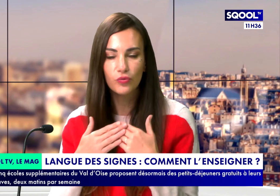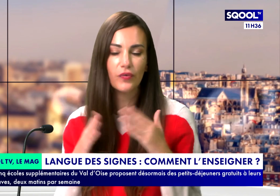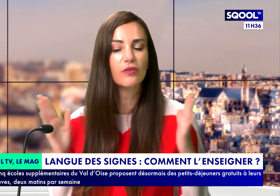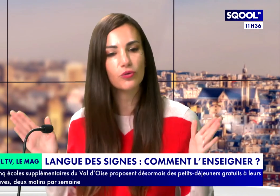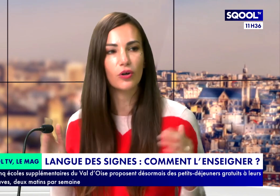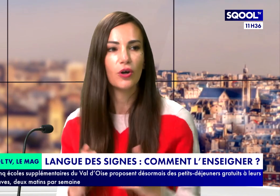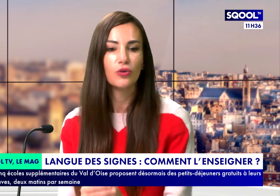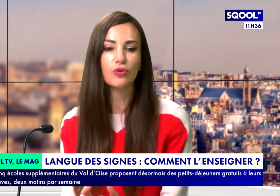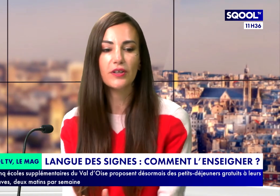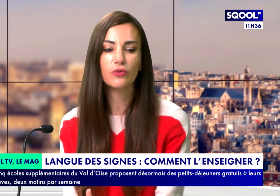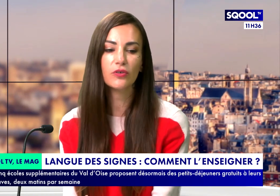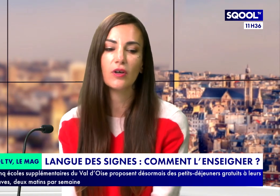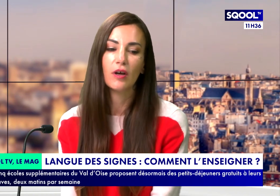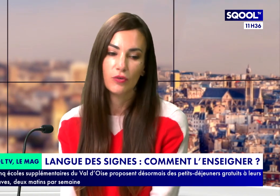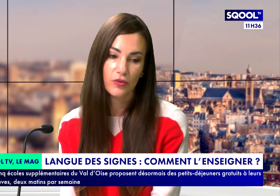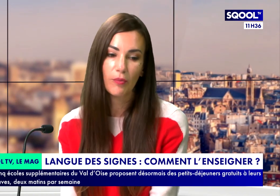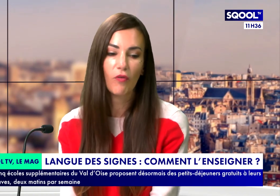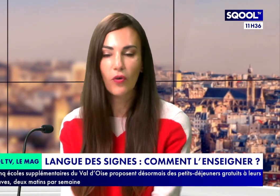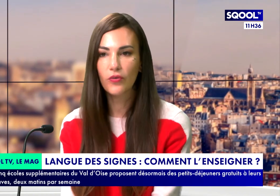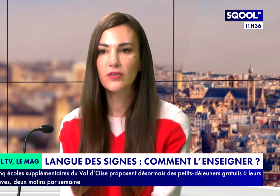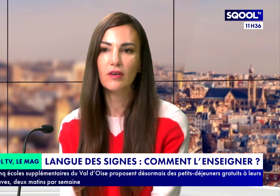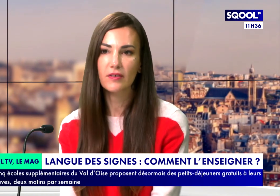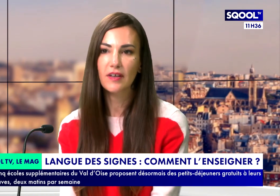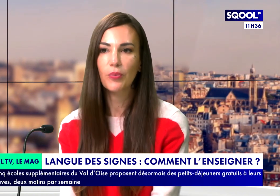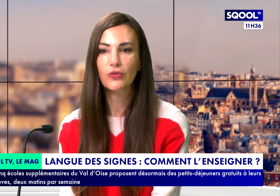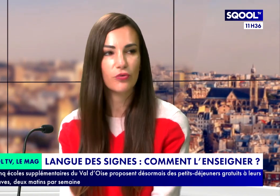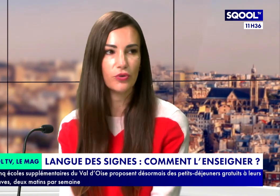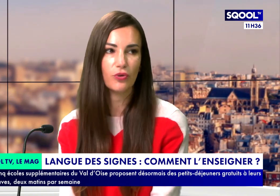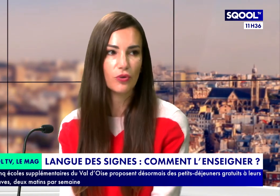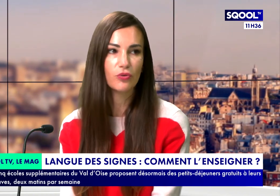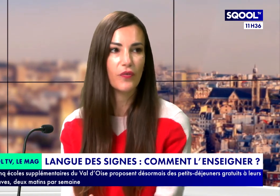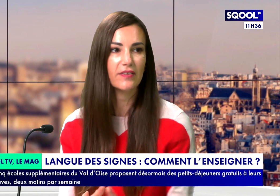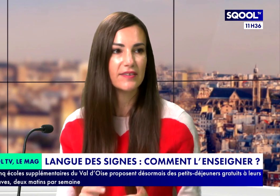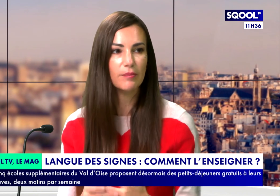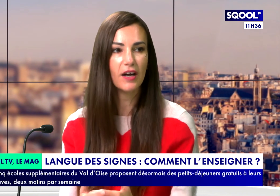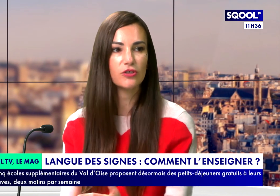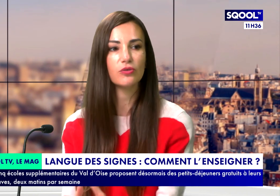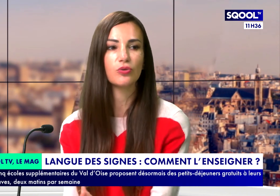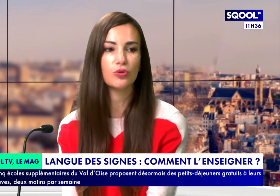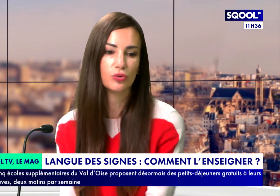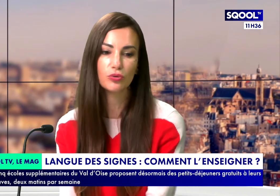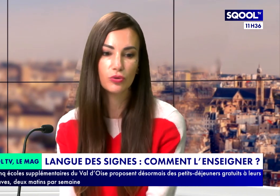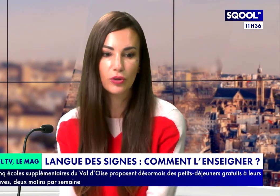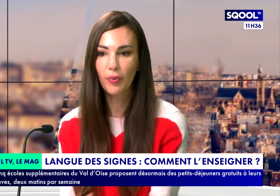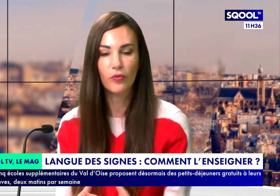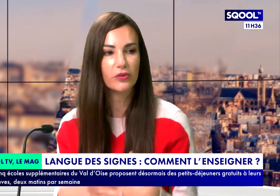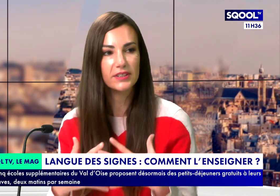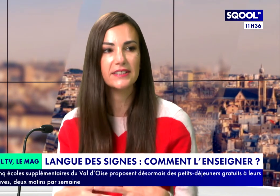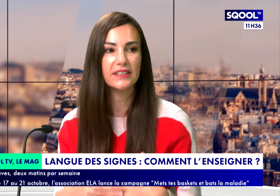ouverture sur les autres, notamment en France. C'est important de faire cette démarche d'apprendre des signes